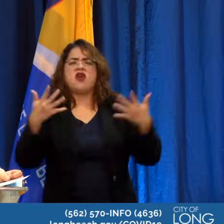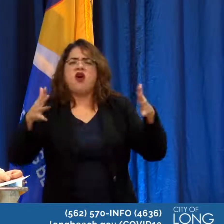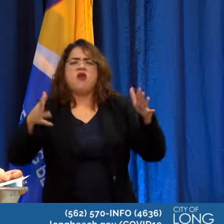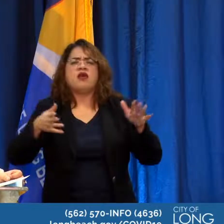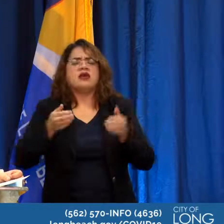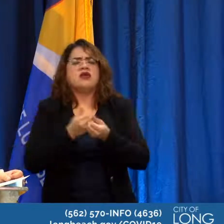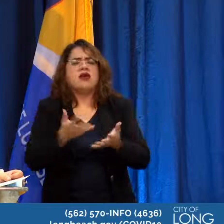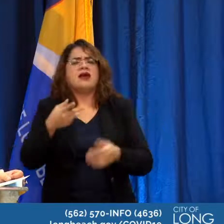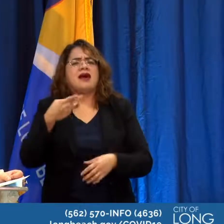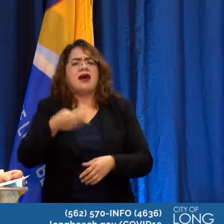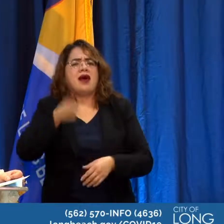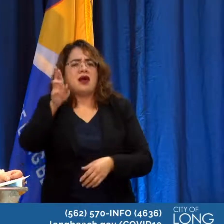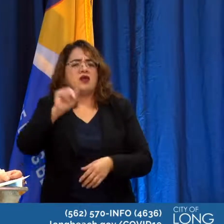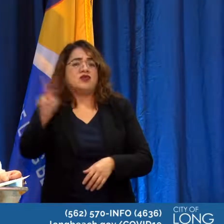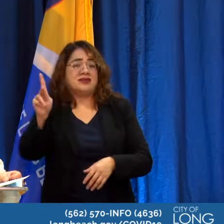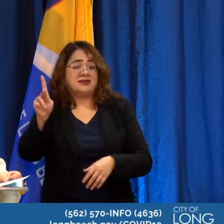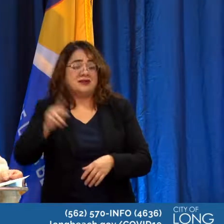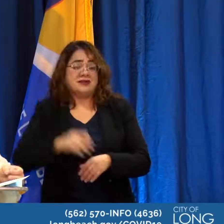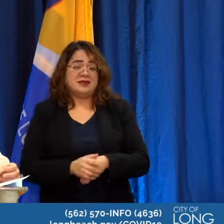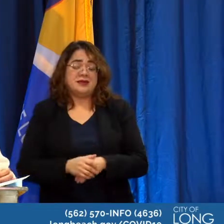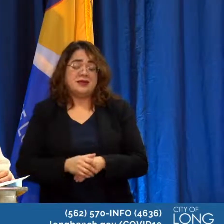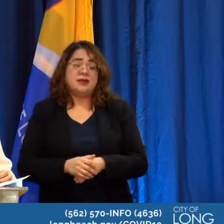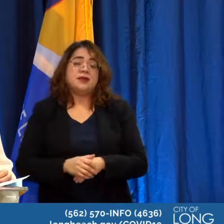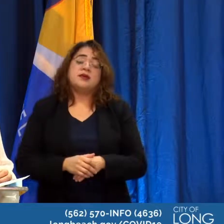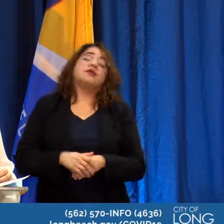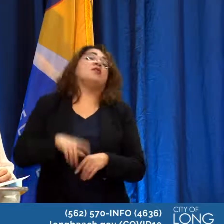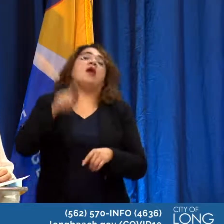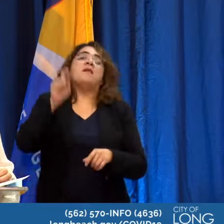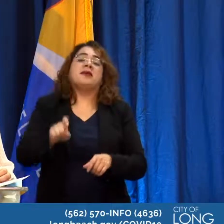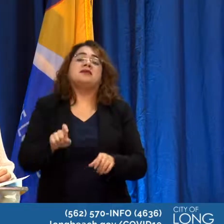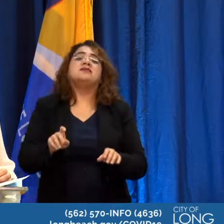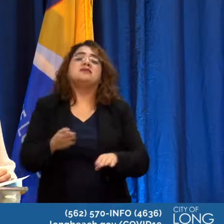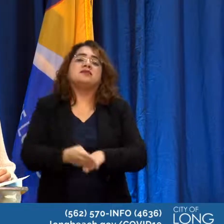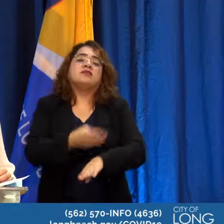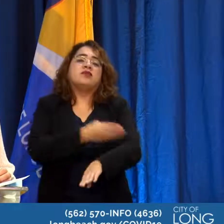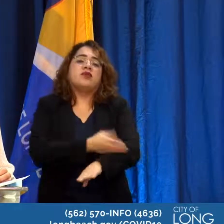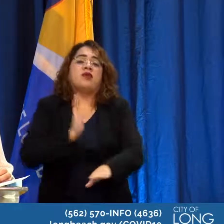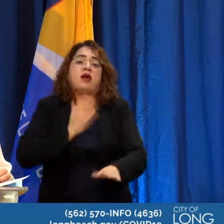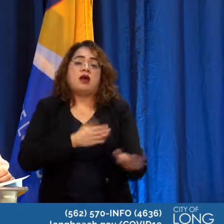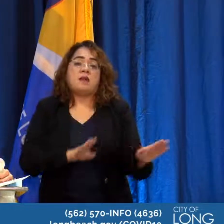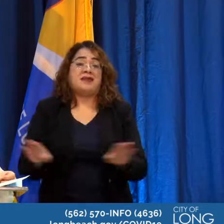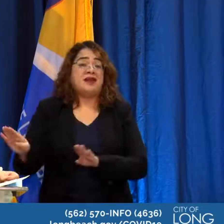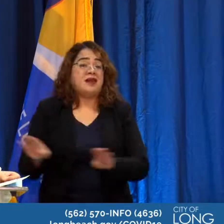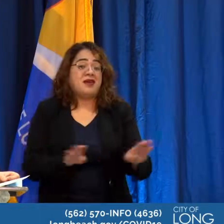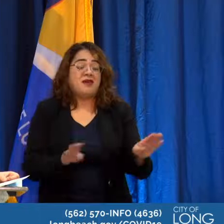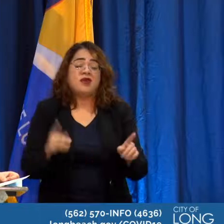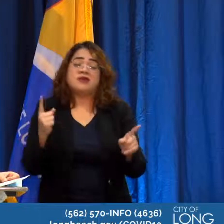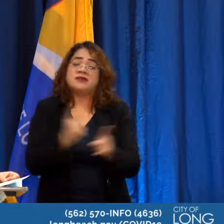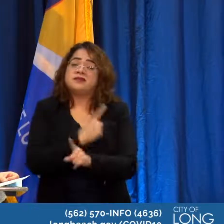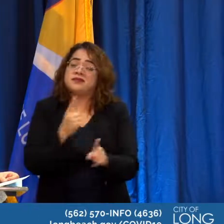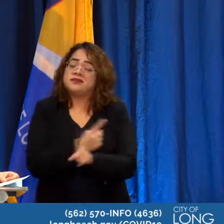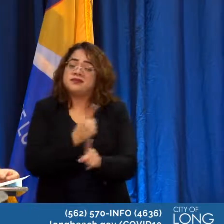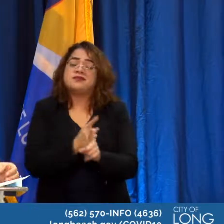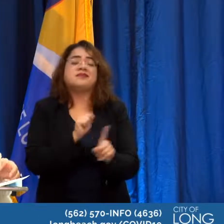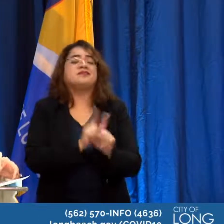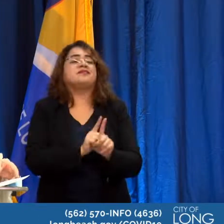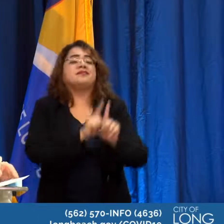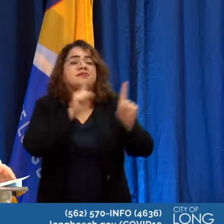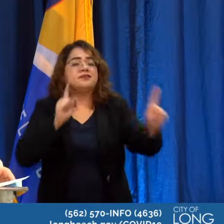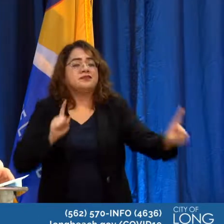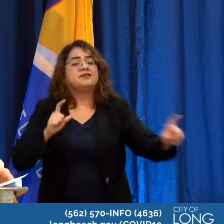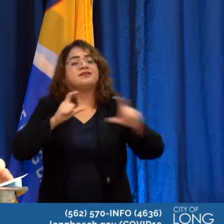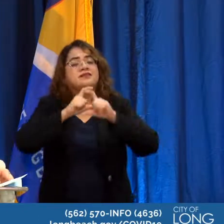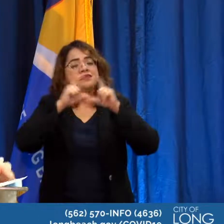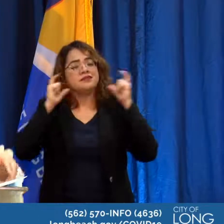la situación si no mejoramos nuestras acciones. Una de las cosas que se preguntó por